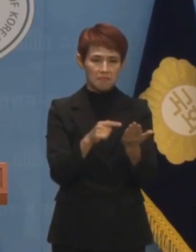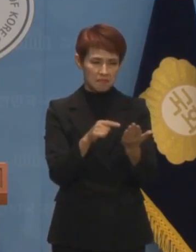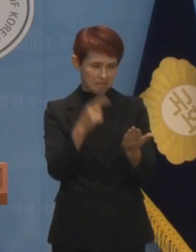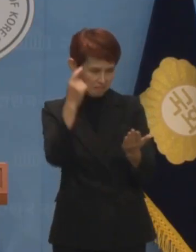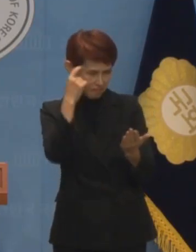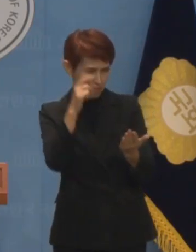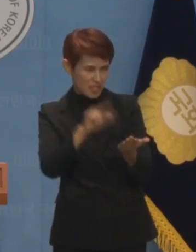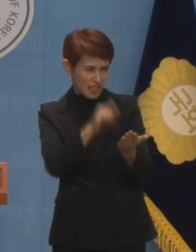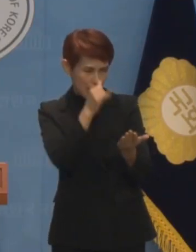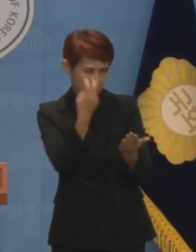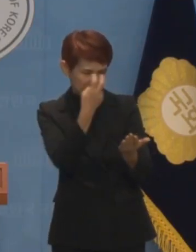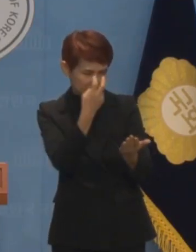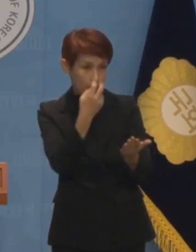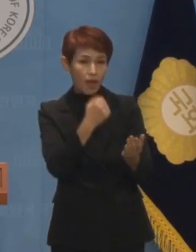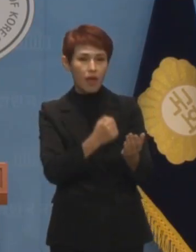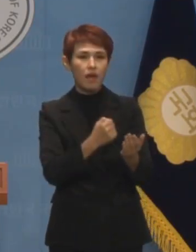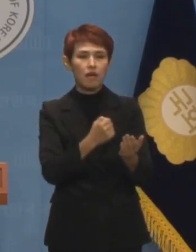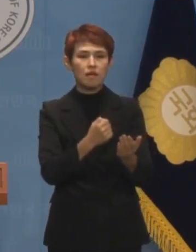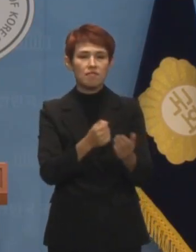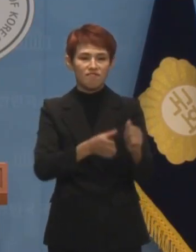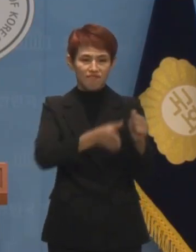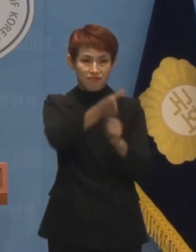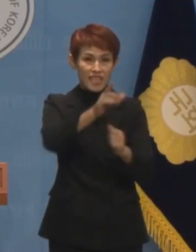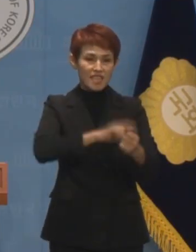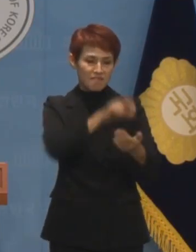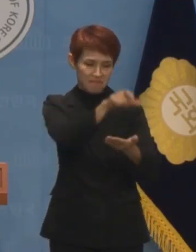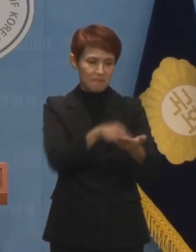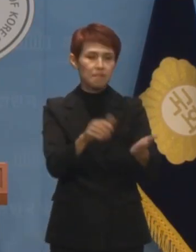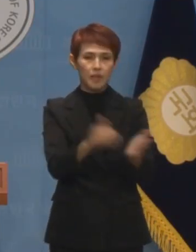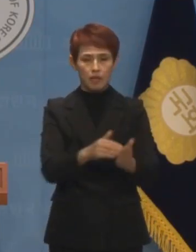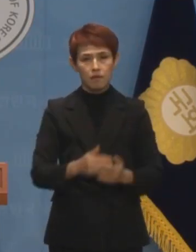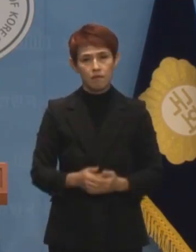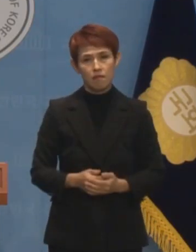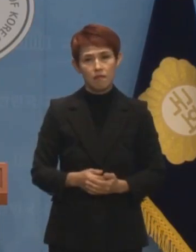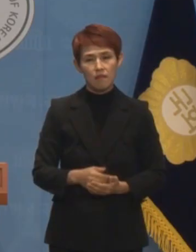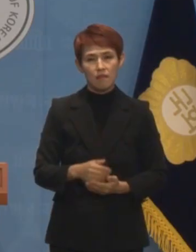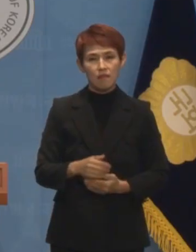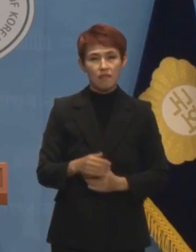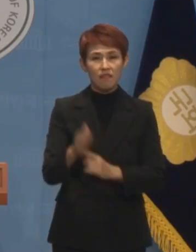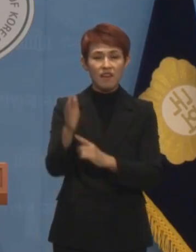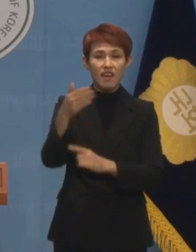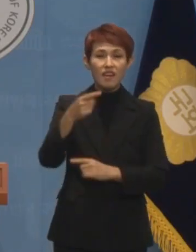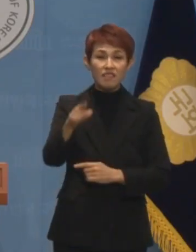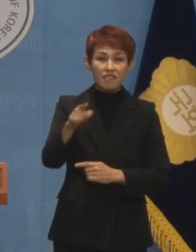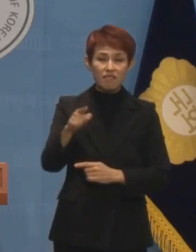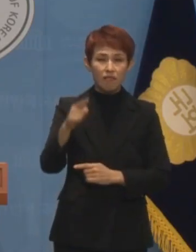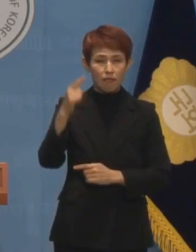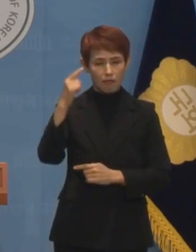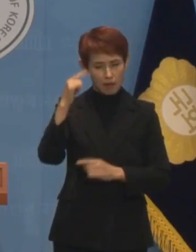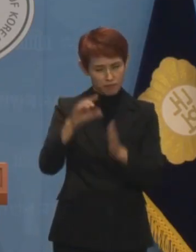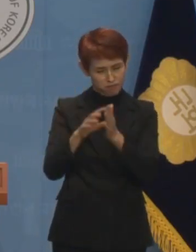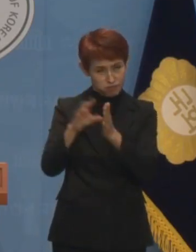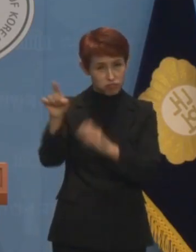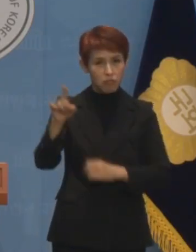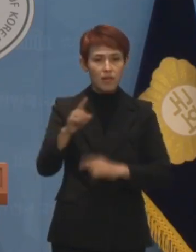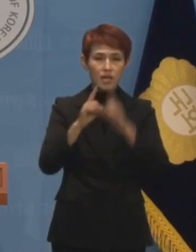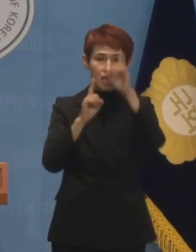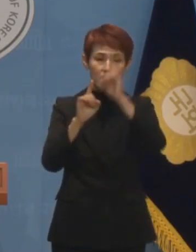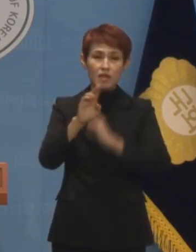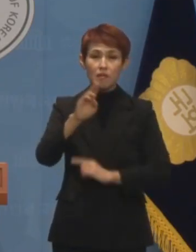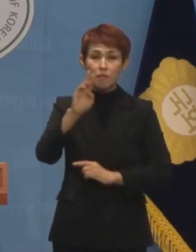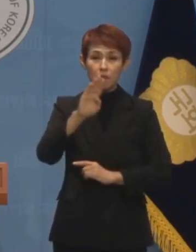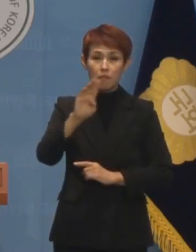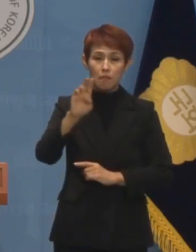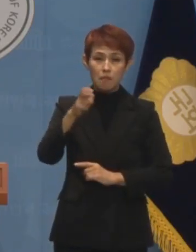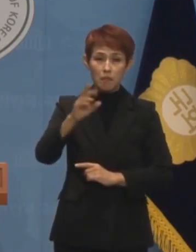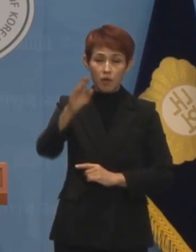것입니다. 이런 작태는 태극기 부대에 버금가는 인식 수준입니다. 이명박 정부와 박근혜